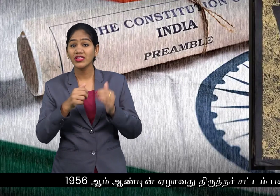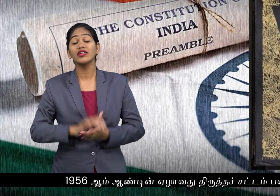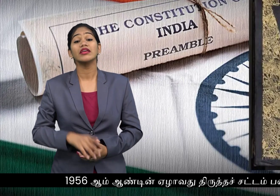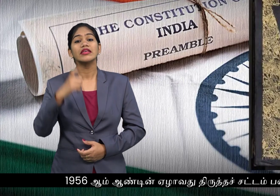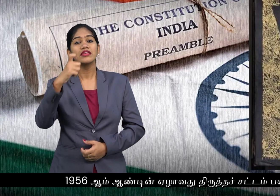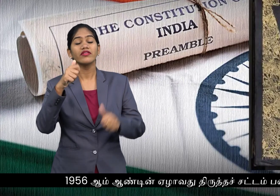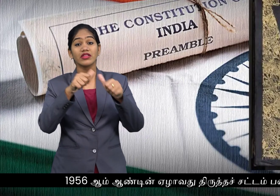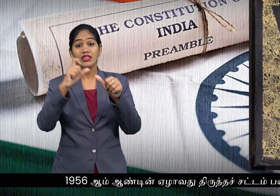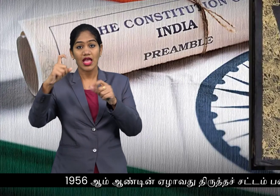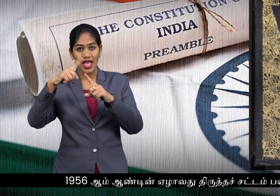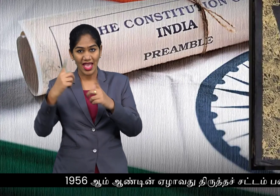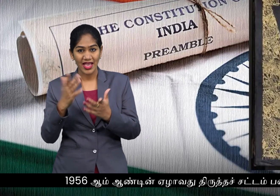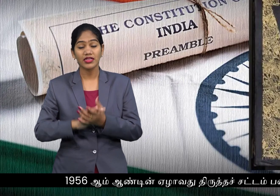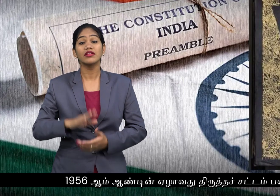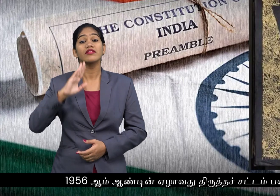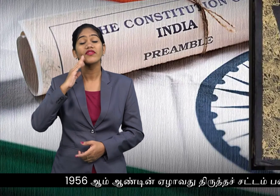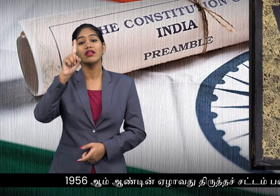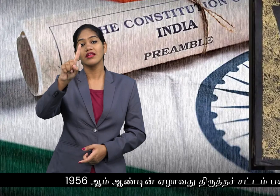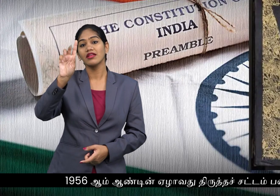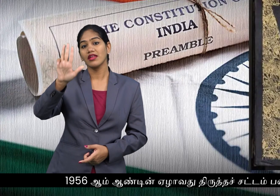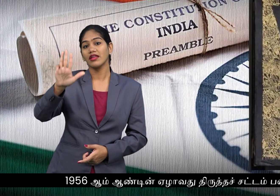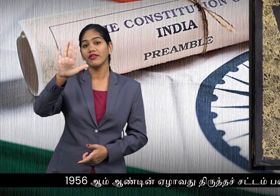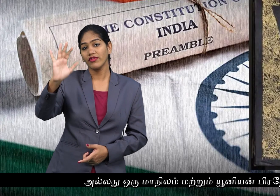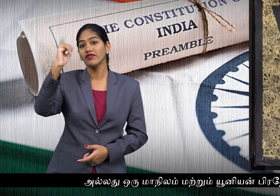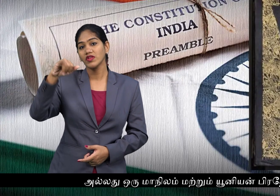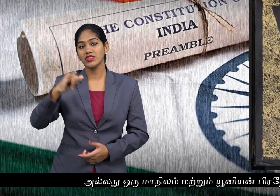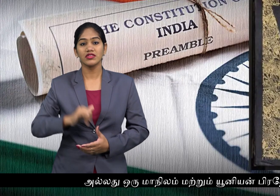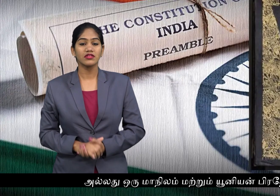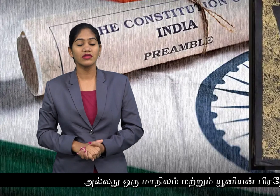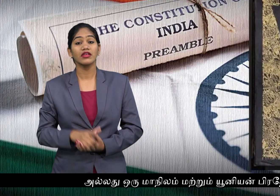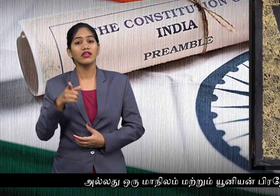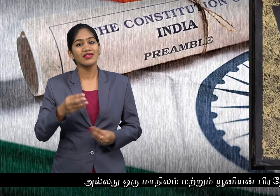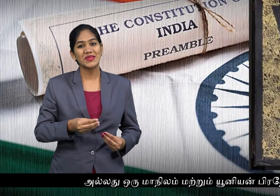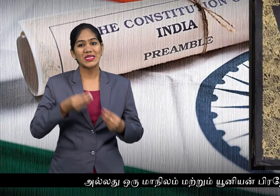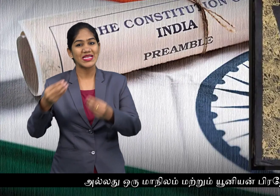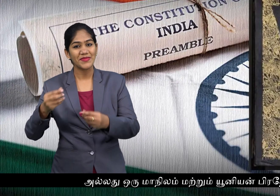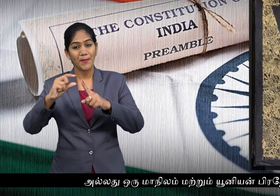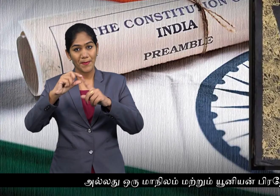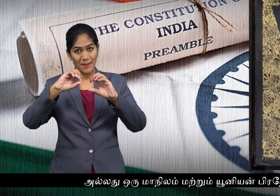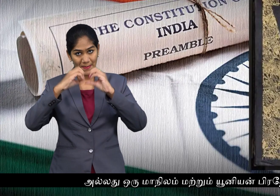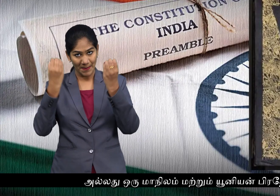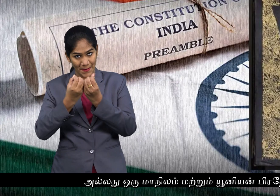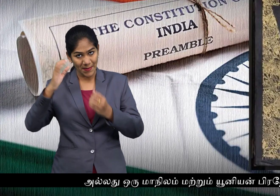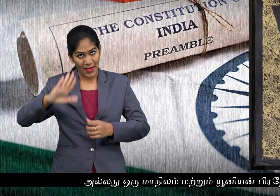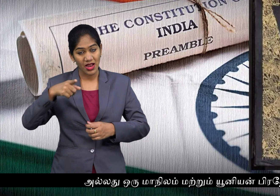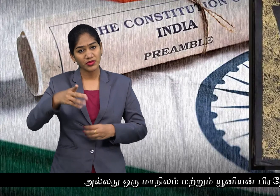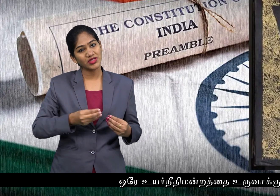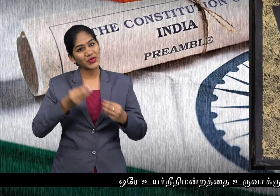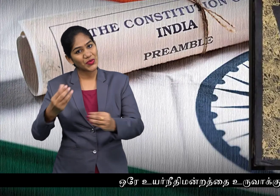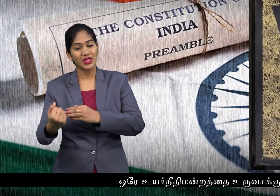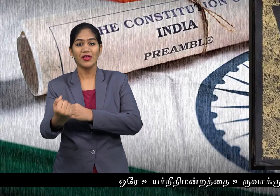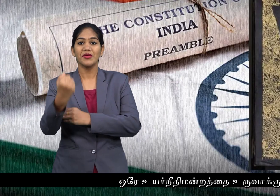1956ஆம் ஆண்டின் 7வது திருத்த சட்டம் பல மாநிலங்கள் அல்லது ஒரு மாநிலம் மற்றும் யூனியன்